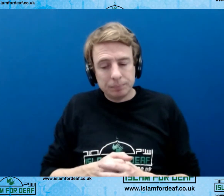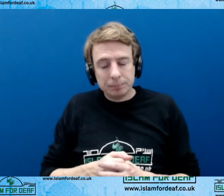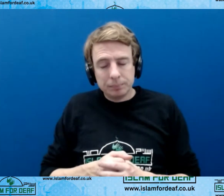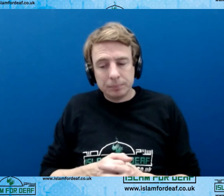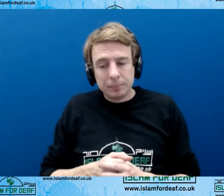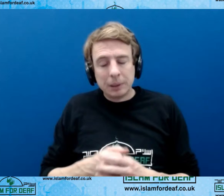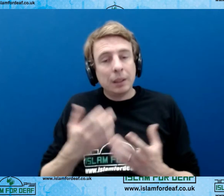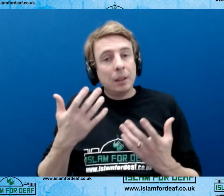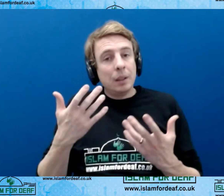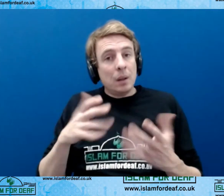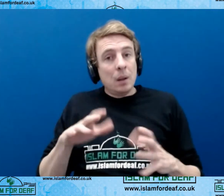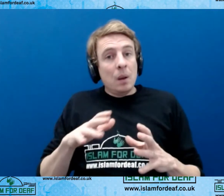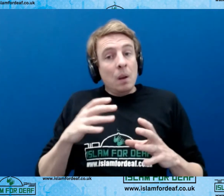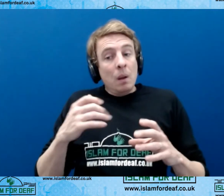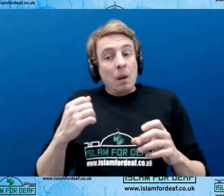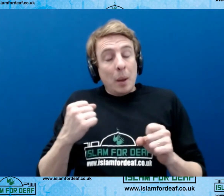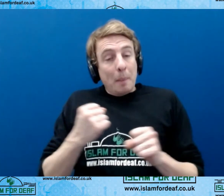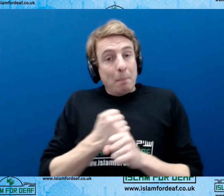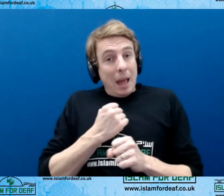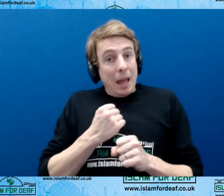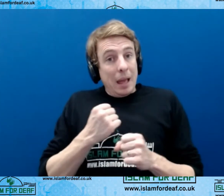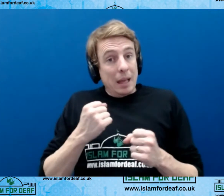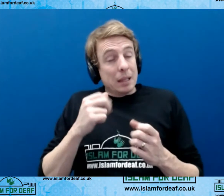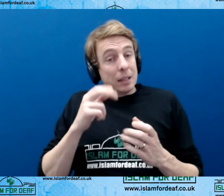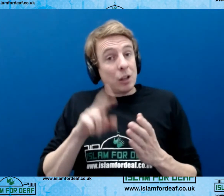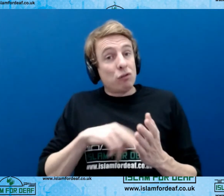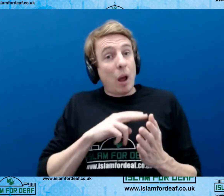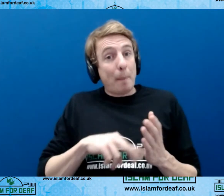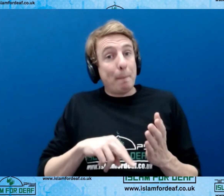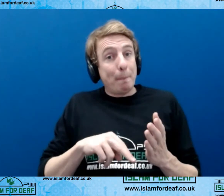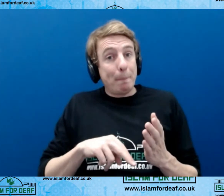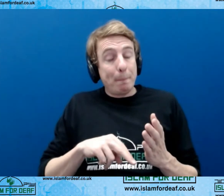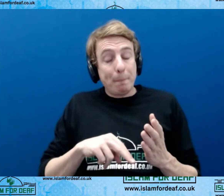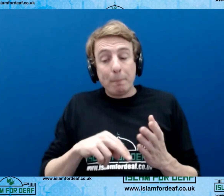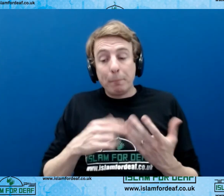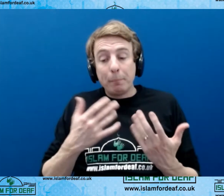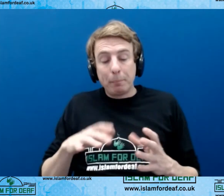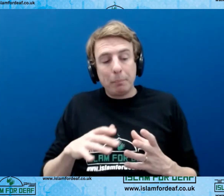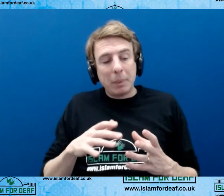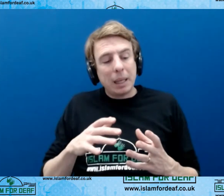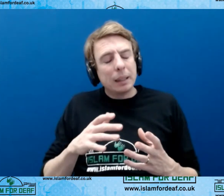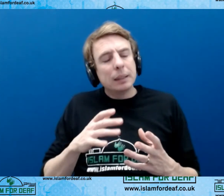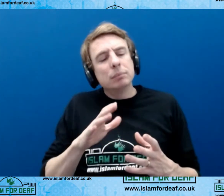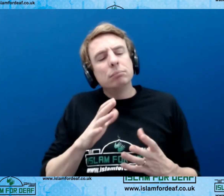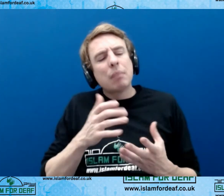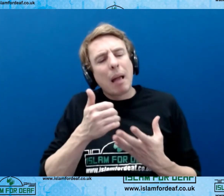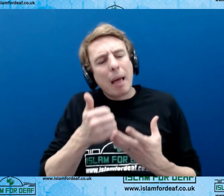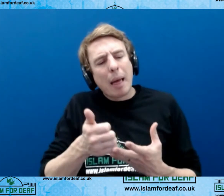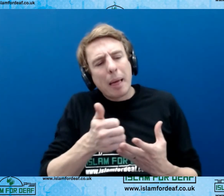it peaceful. ويتخطف الناس من حولهم.